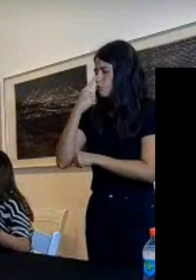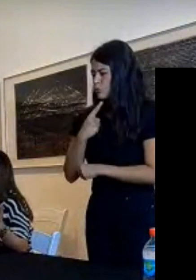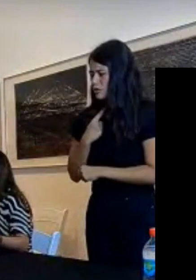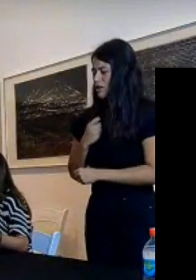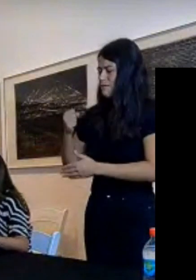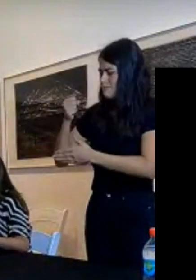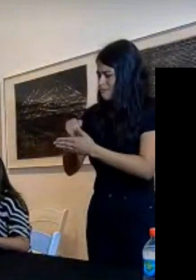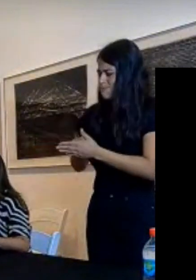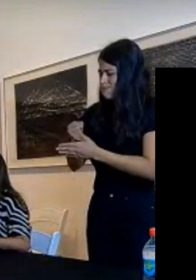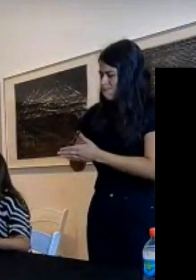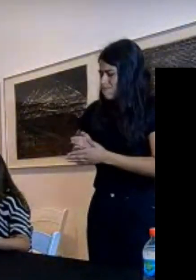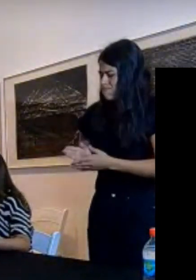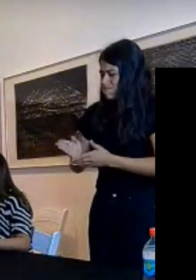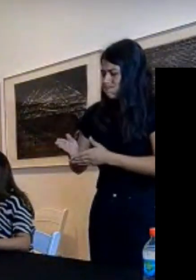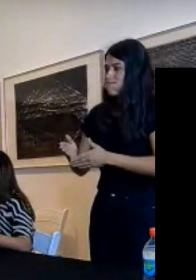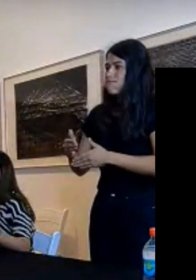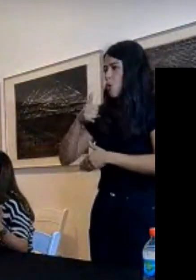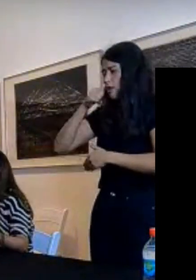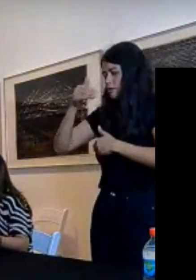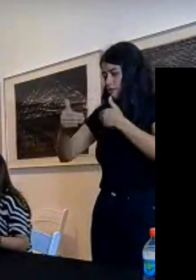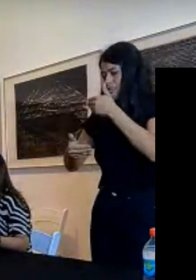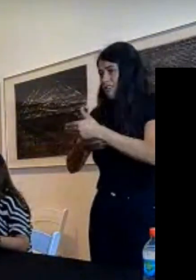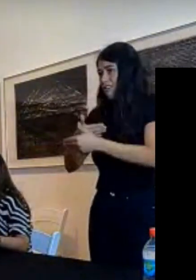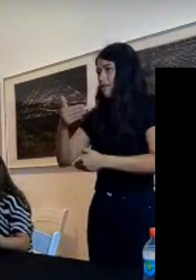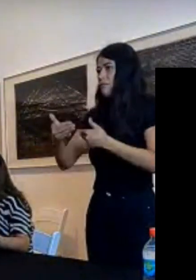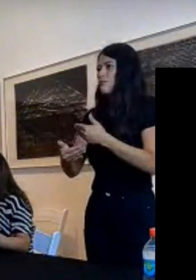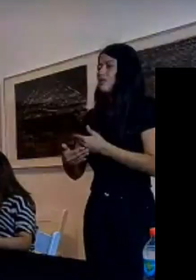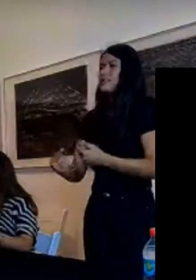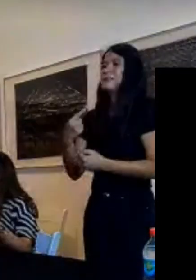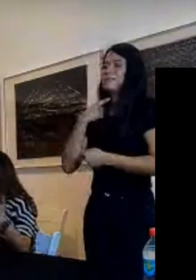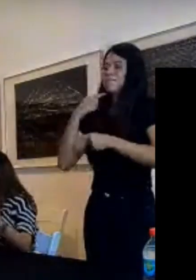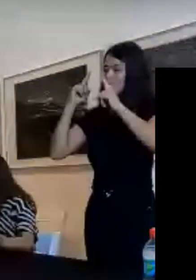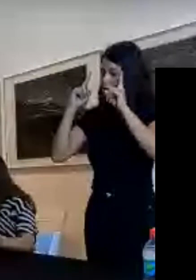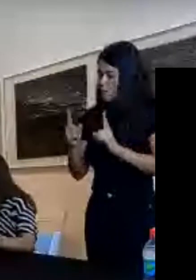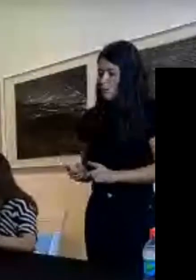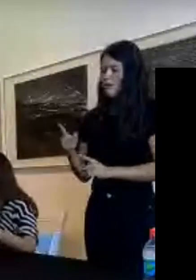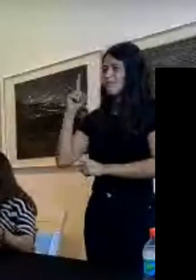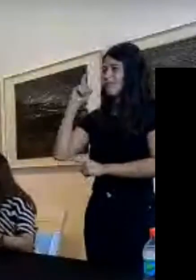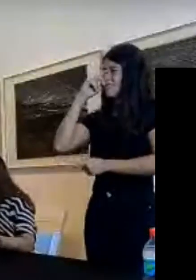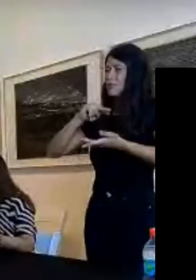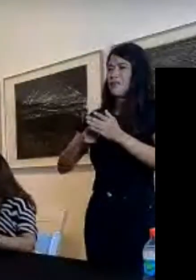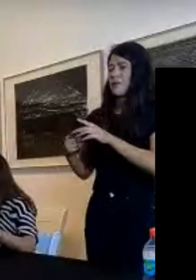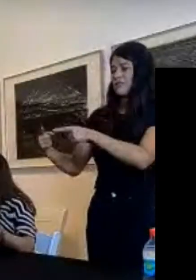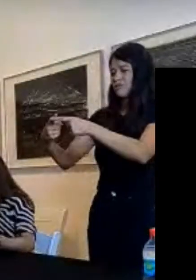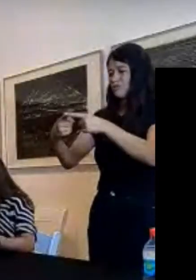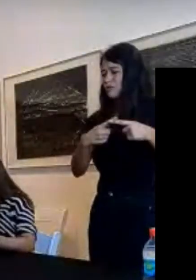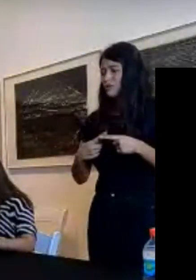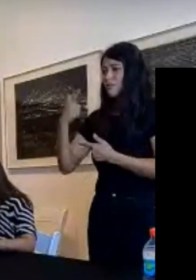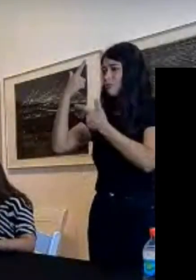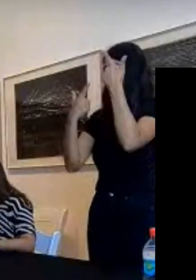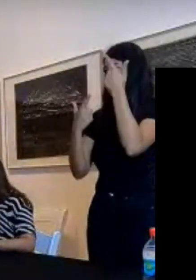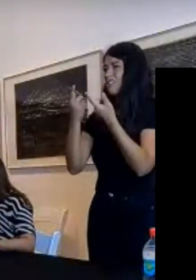que sostenerse a través del tiempo, a pesar de las dificultades sociales, políticas,